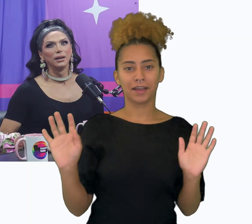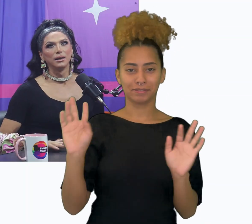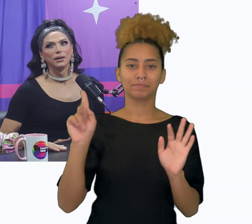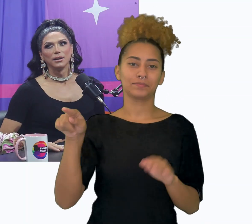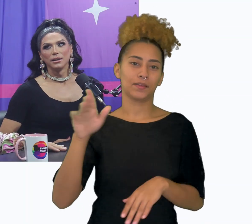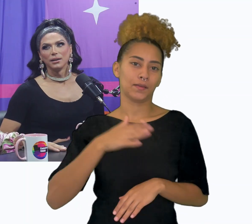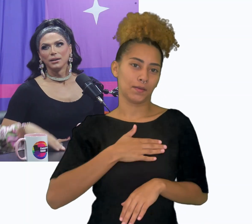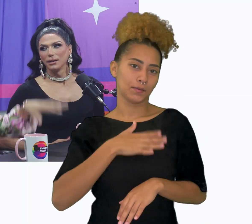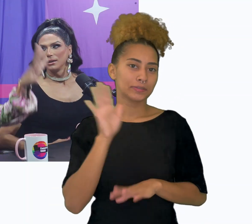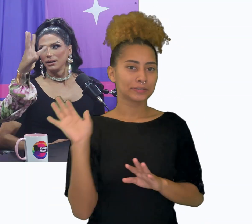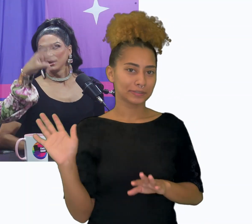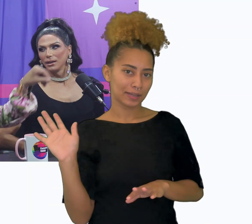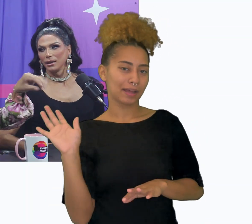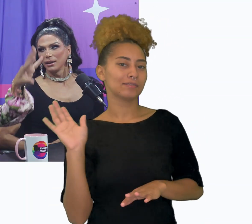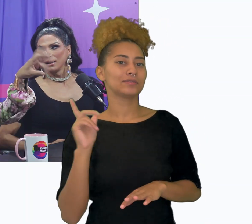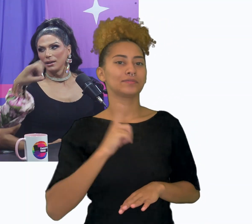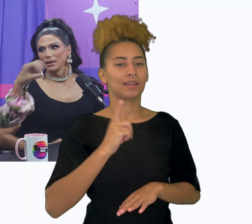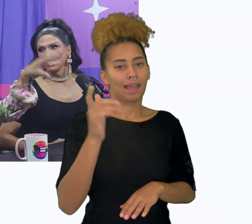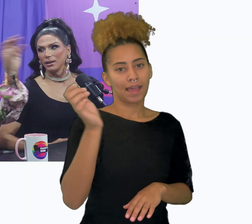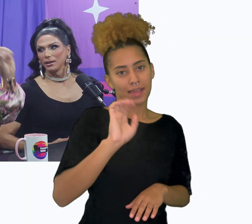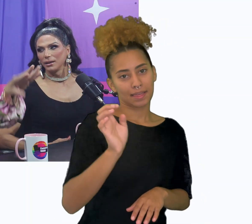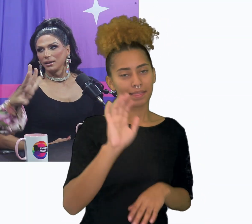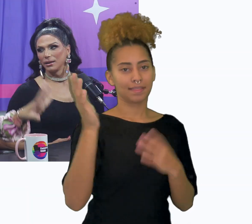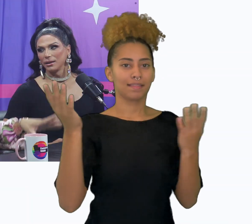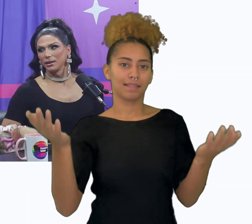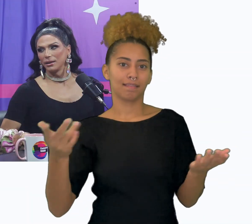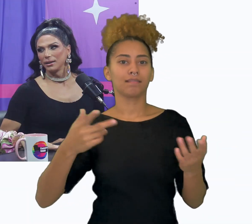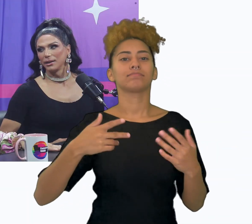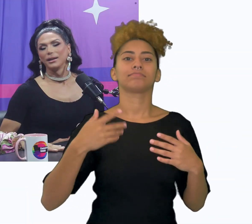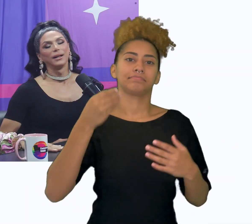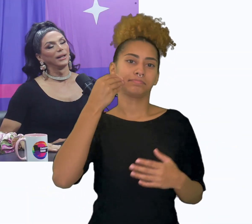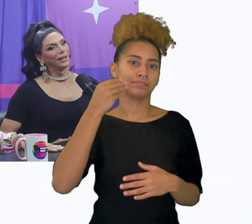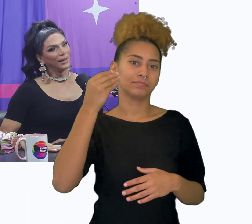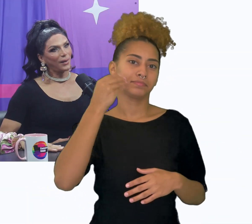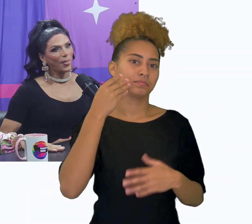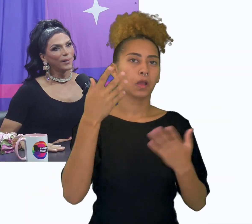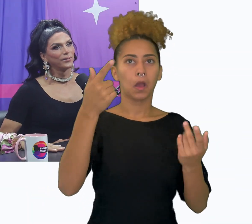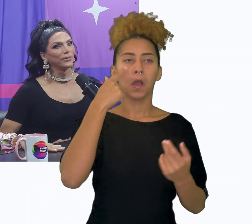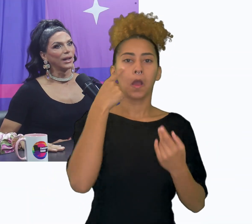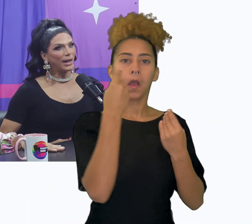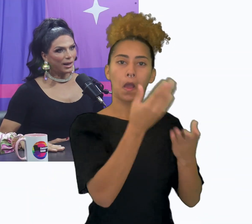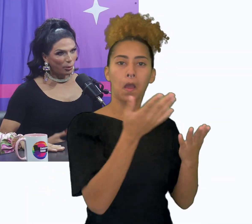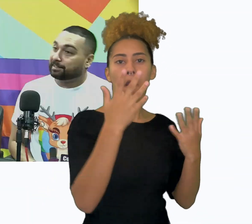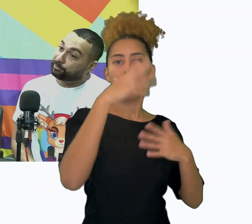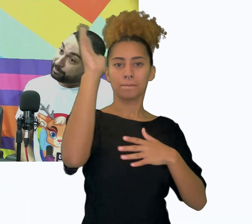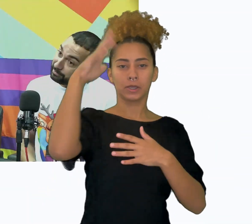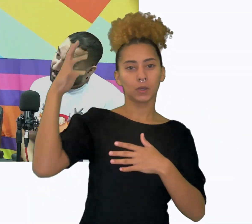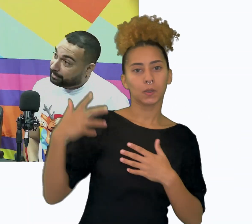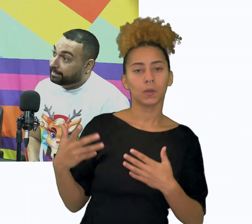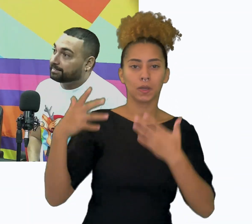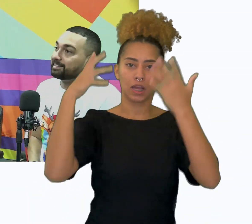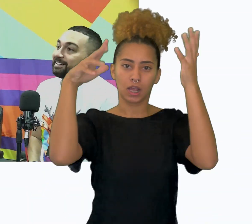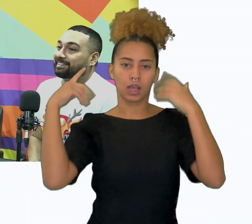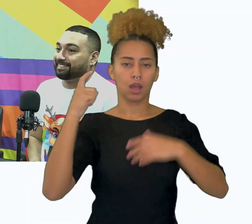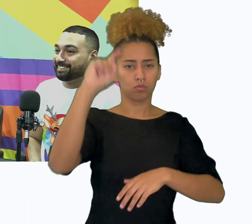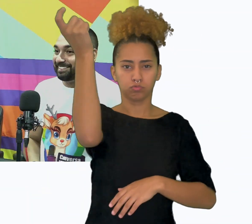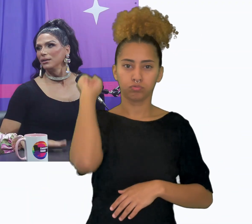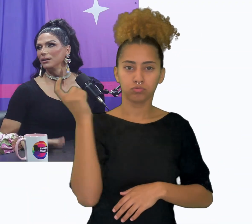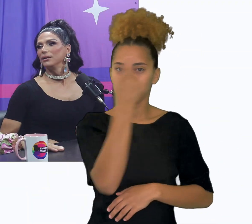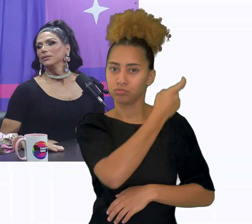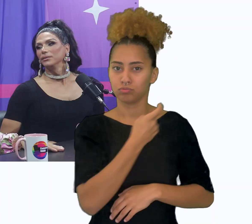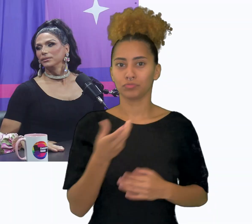É porque ela gostava de pegar a gayzinha e botar pra se montar. Toma aqui uma peruca. O vírus do laque,